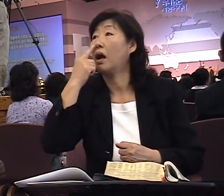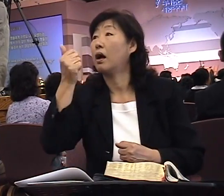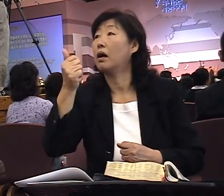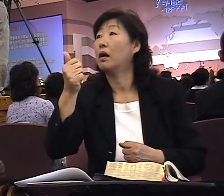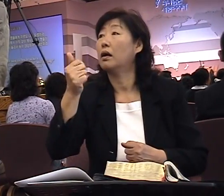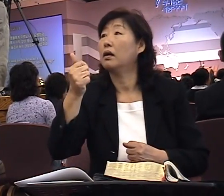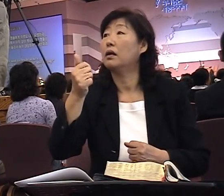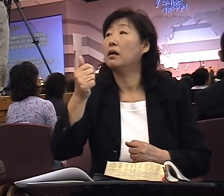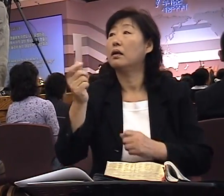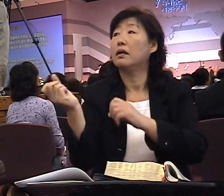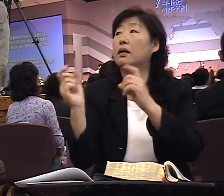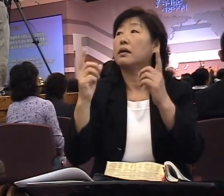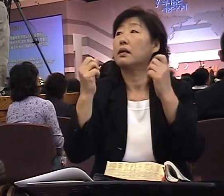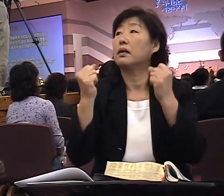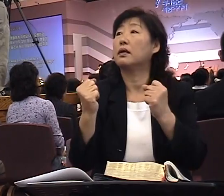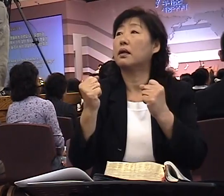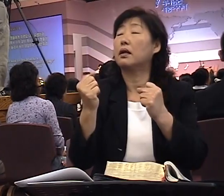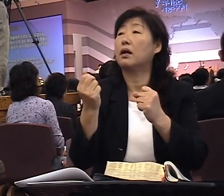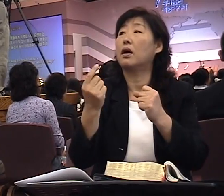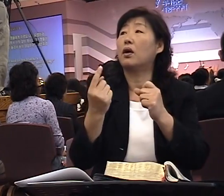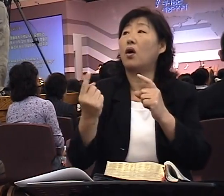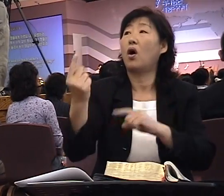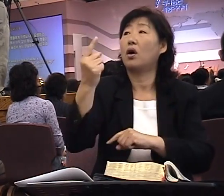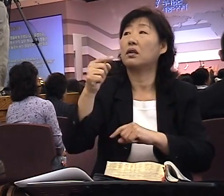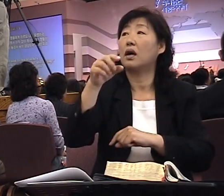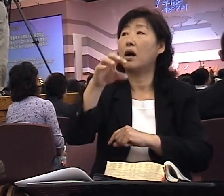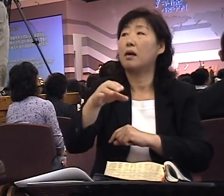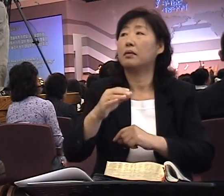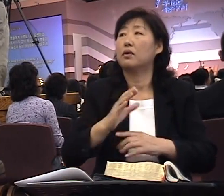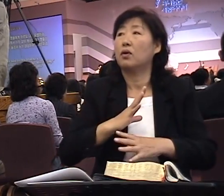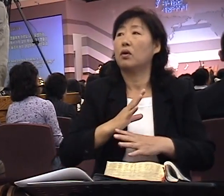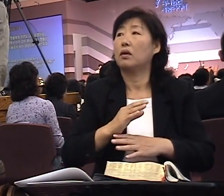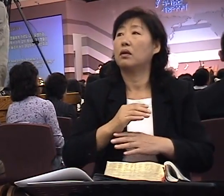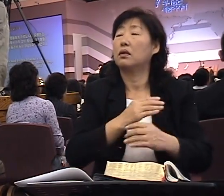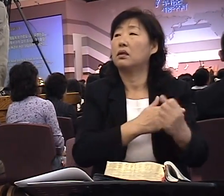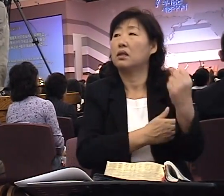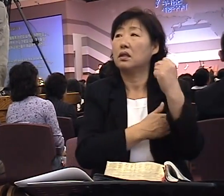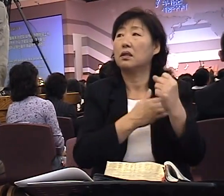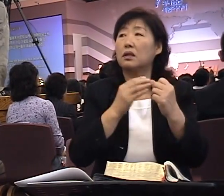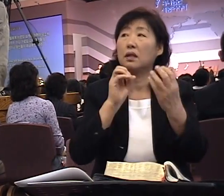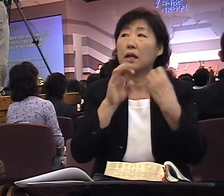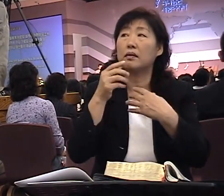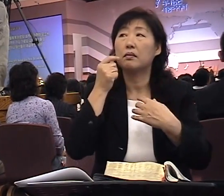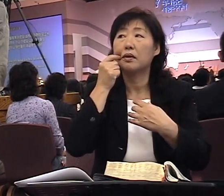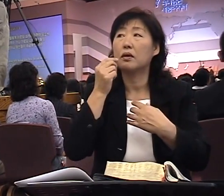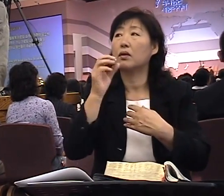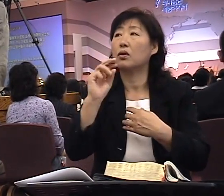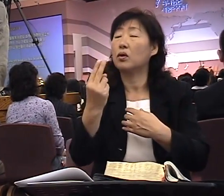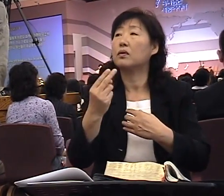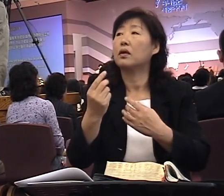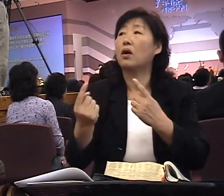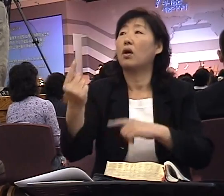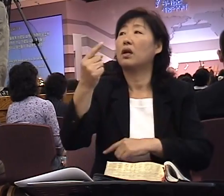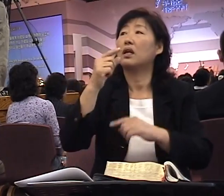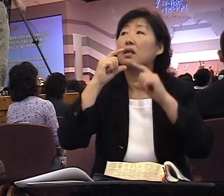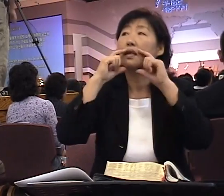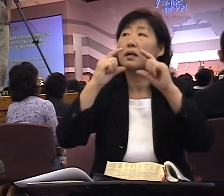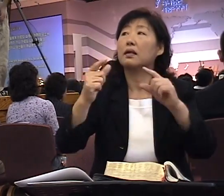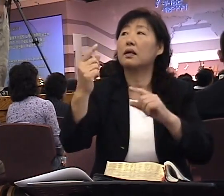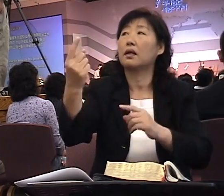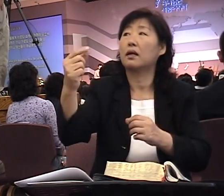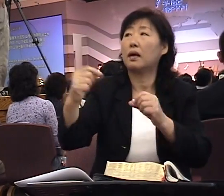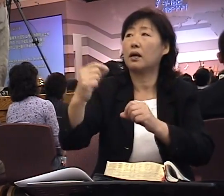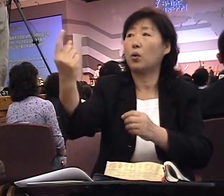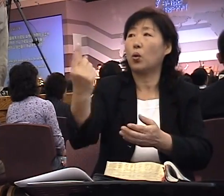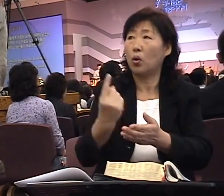아직 살아계시니이까 형들이 그 앞에서 놀라서 능히 대답하지 못하는지라. 요셉이 형들에게 이르되 내게로